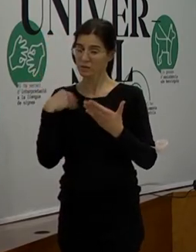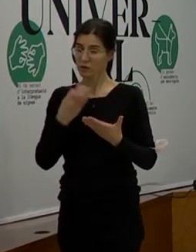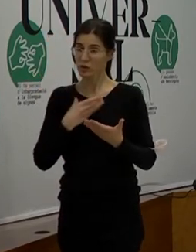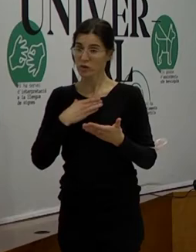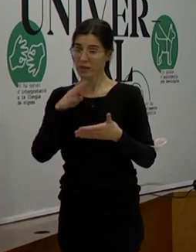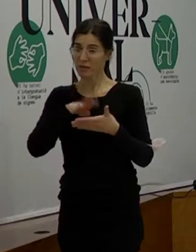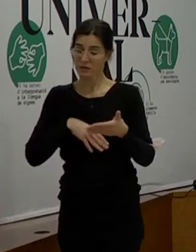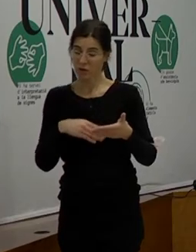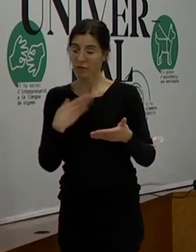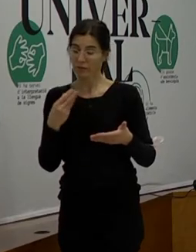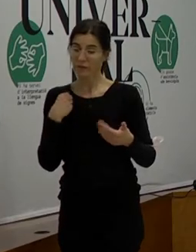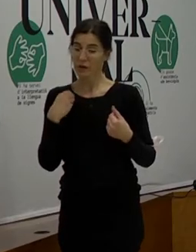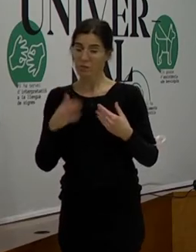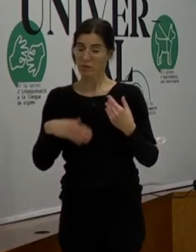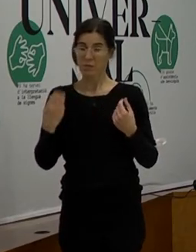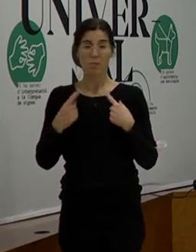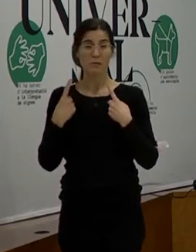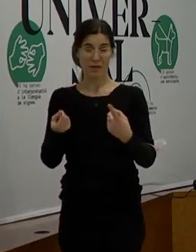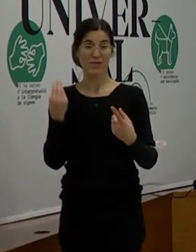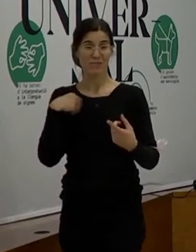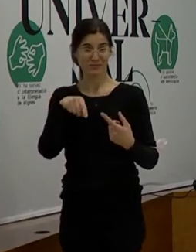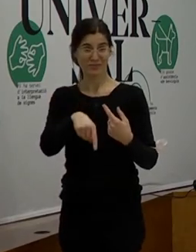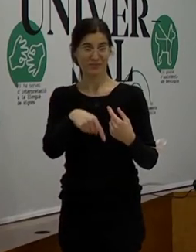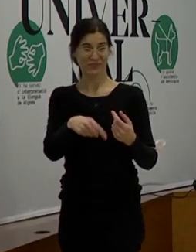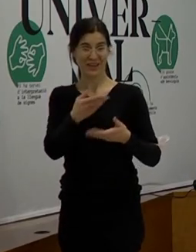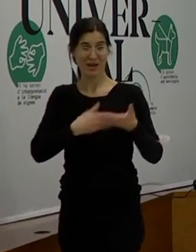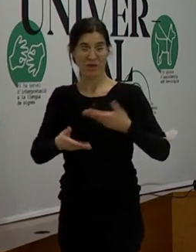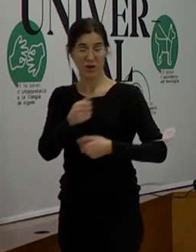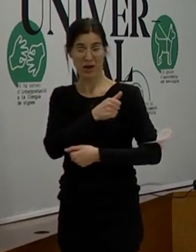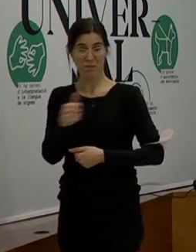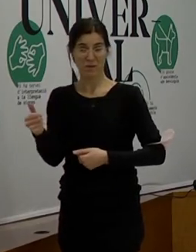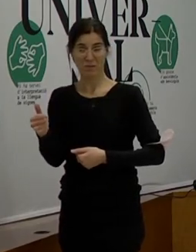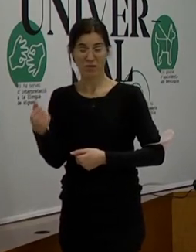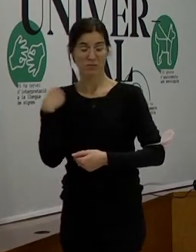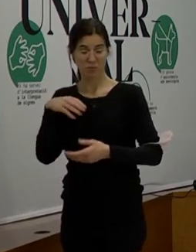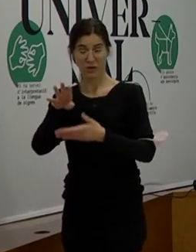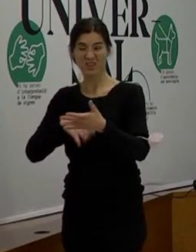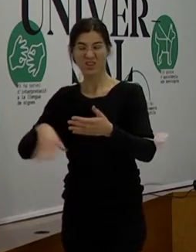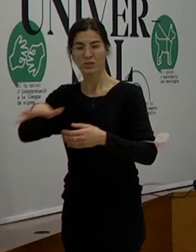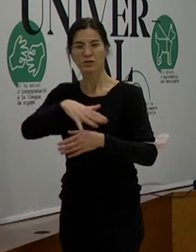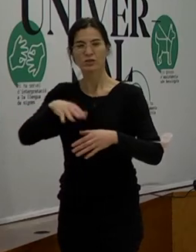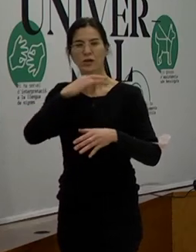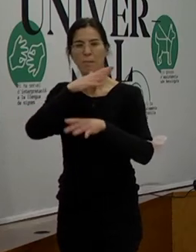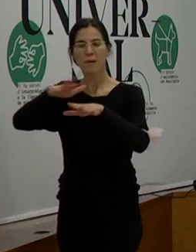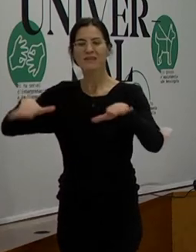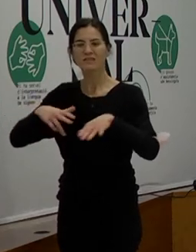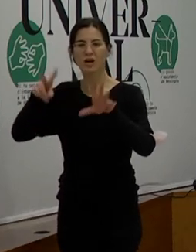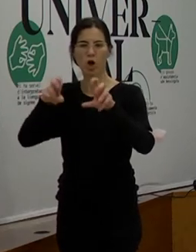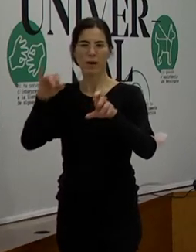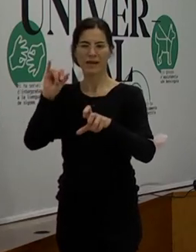l'Ajuntament de Barcelona, vam posar el primer canviador que hi havia i el vam posar a la Barcelona, a la platja de la Nova Icària.